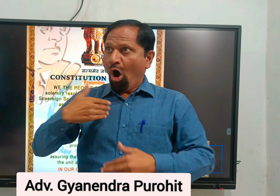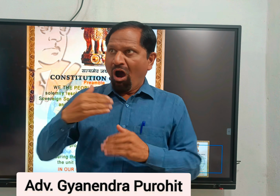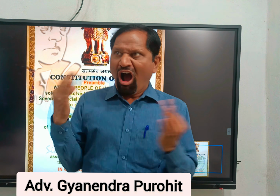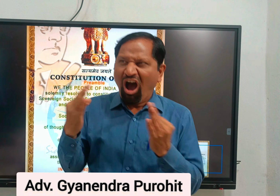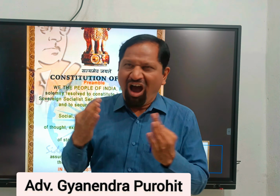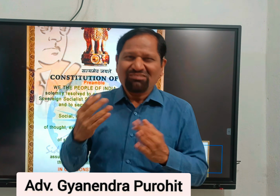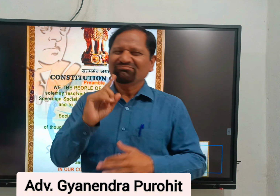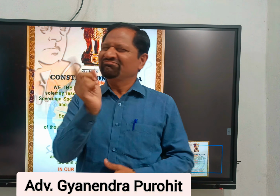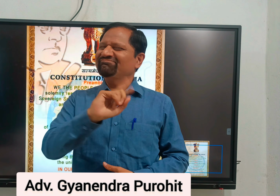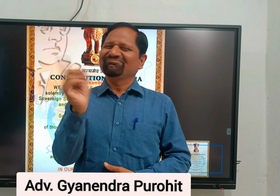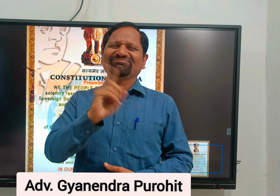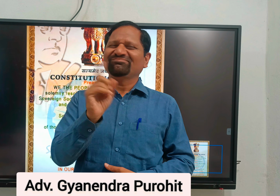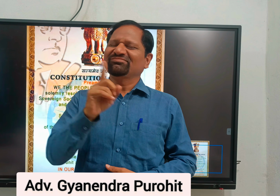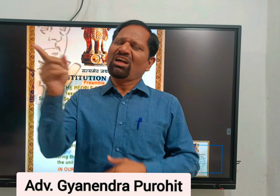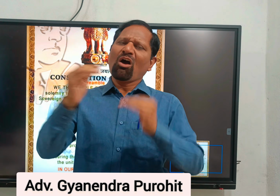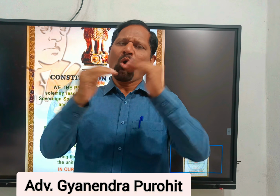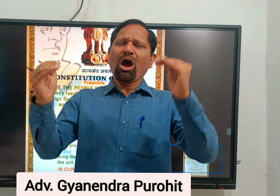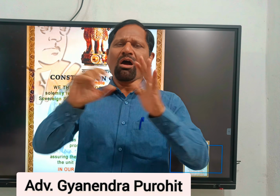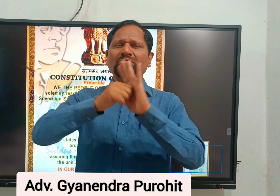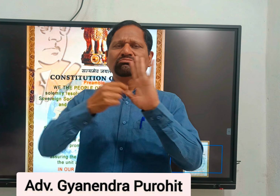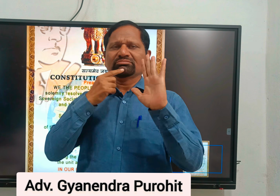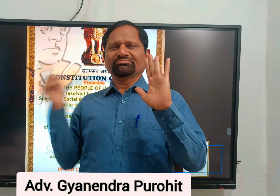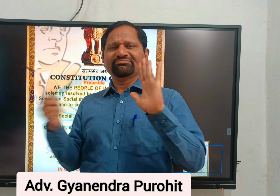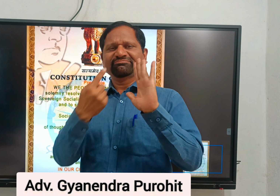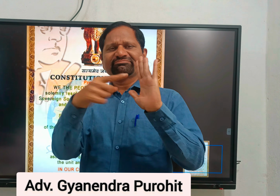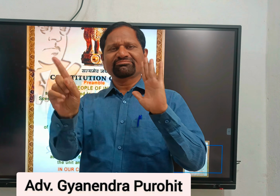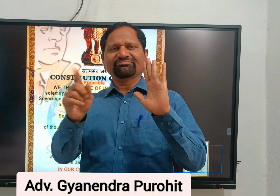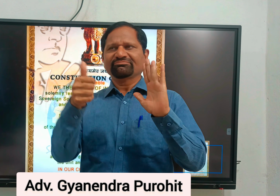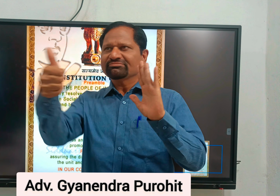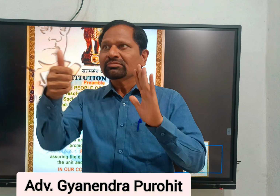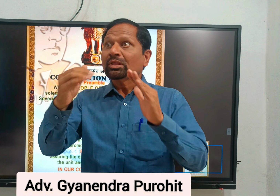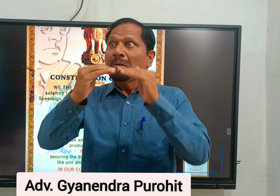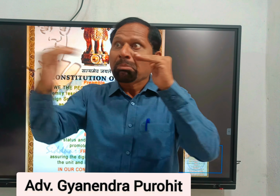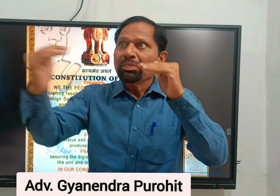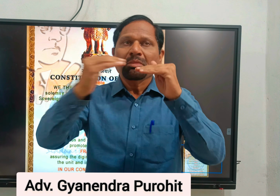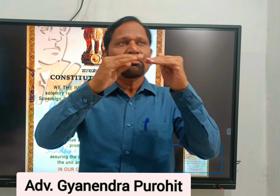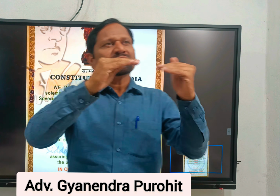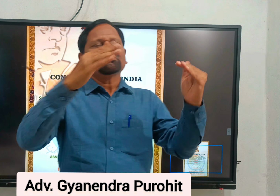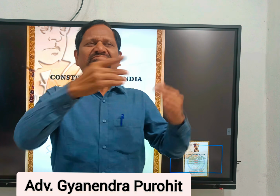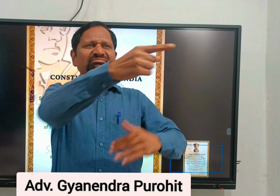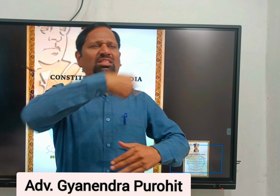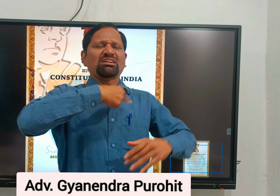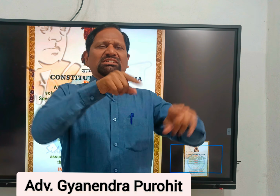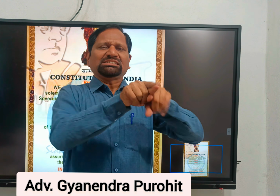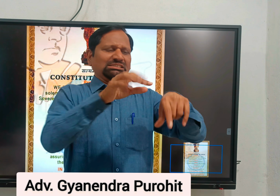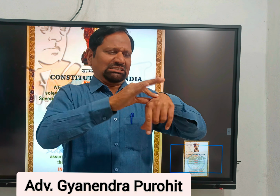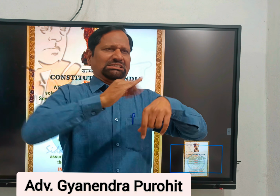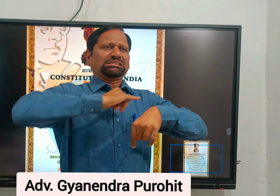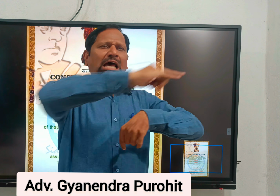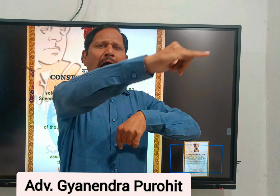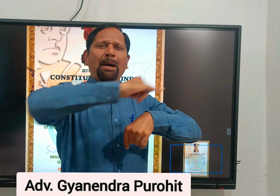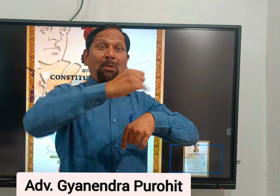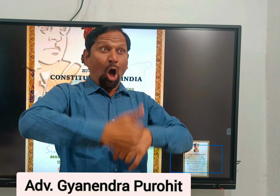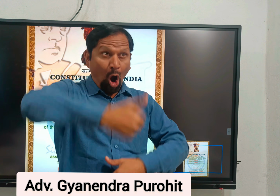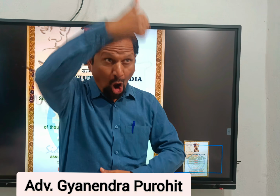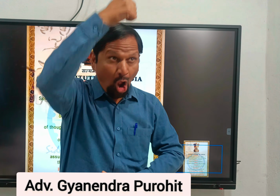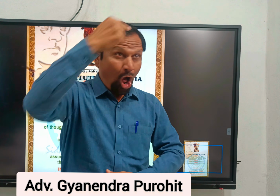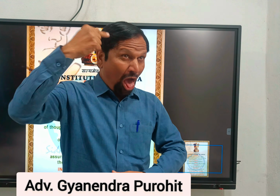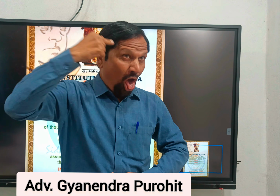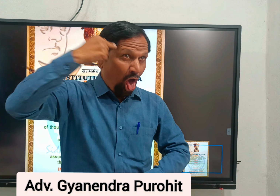फिज़िकली भी हम सब बराबर हैं, और कोई पावर में बड़ा है, यह सब चीज़ें इस बात की ओर हिंट नहीं